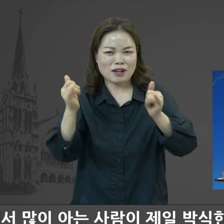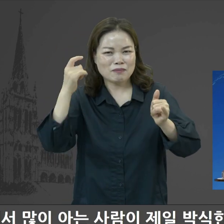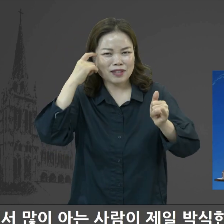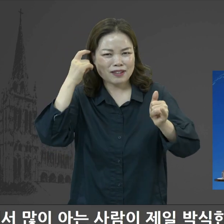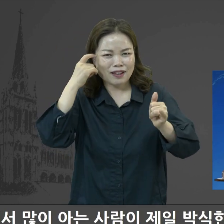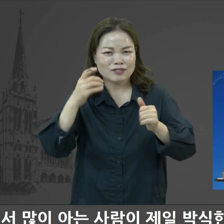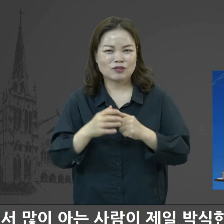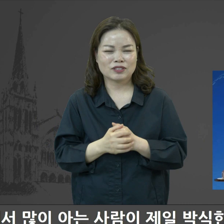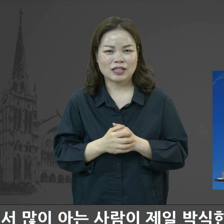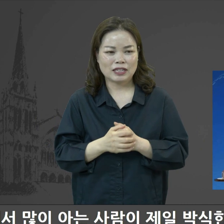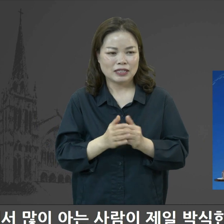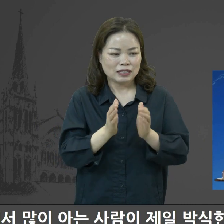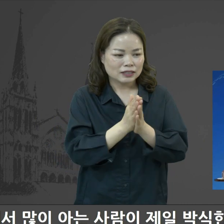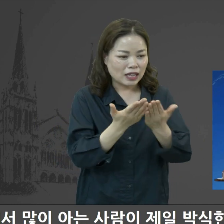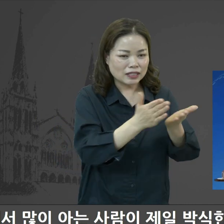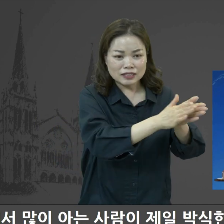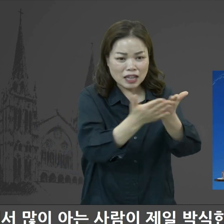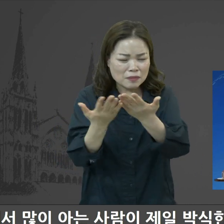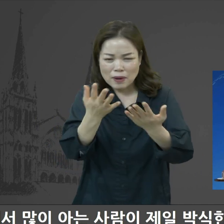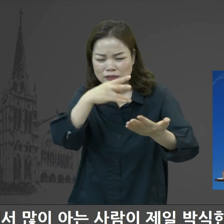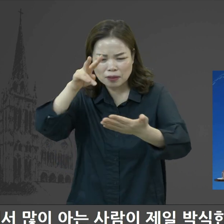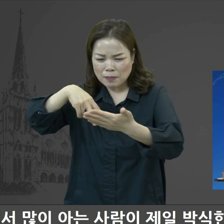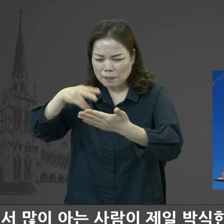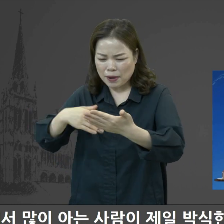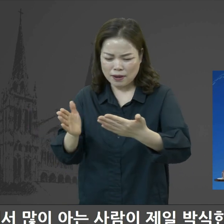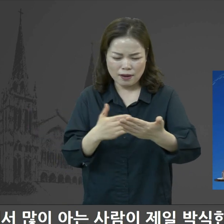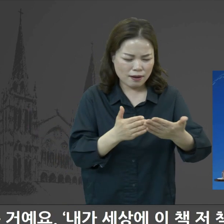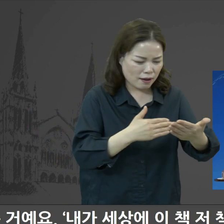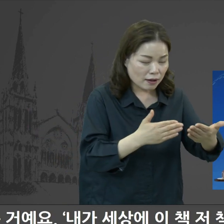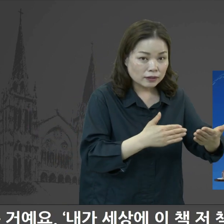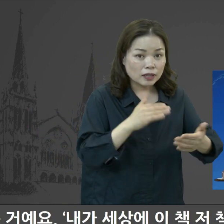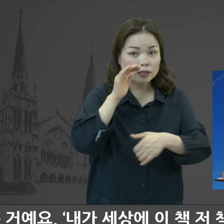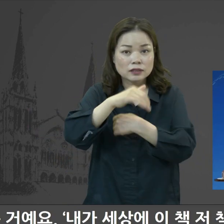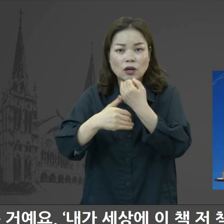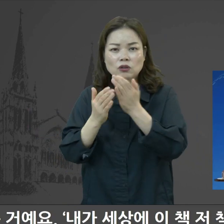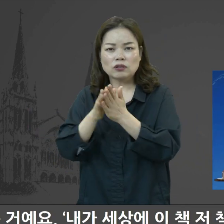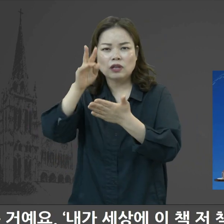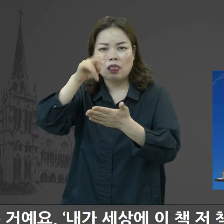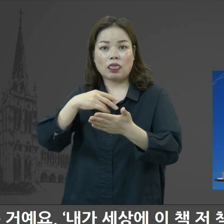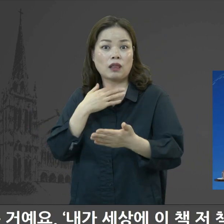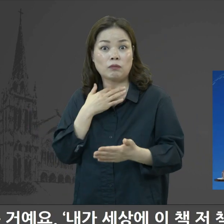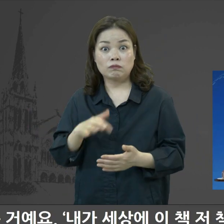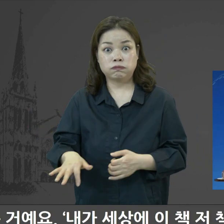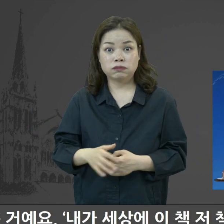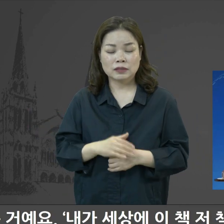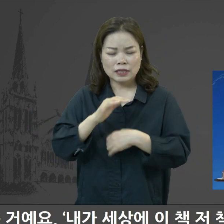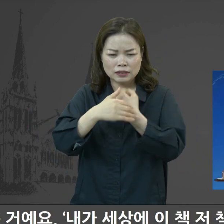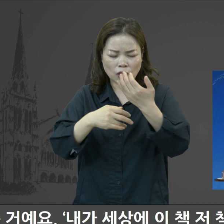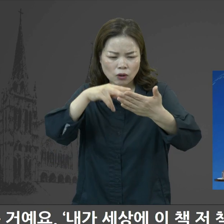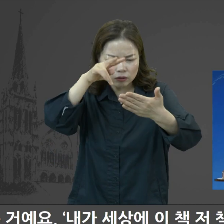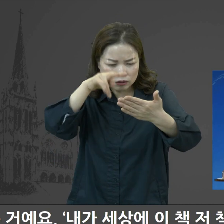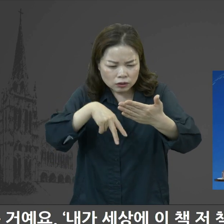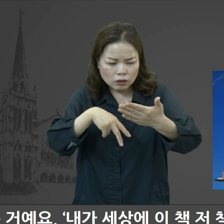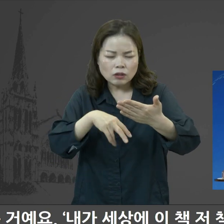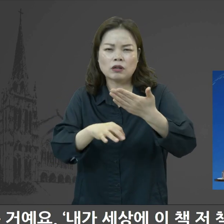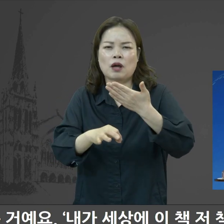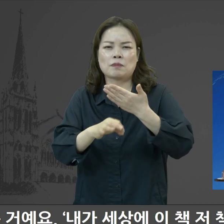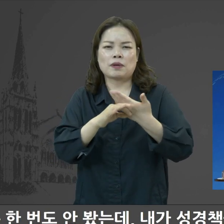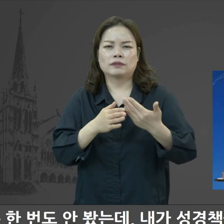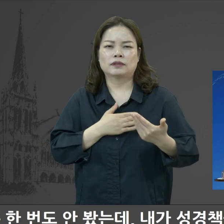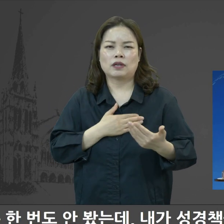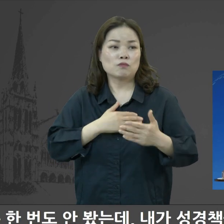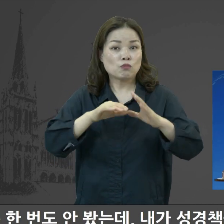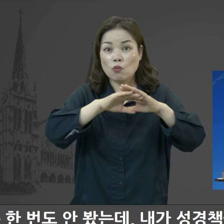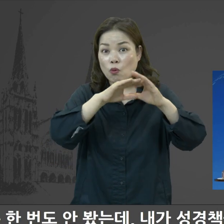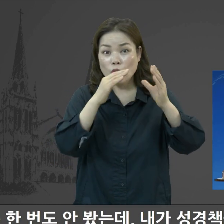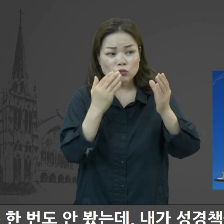내가 세상에 이 책 저 책을 많이 봤지만 내가 성경책은 한 번도 안 봤는데 내가 성경책을 한 번 봤더라면 내가 정말 그